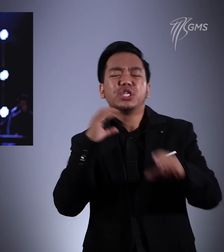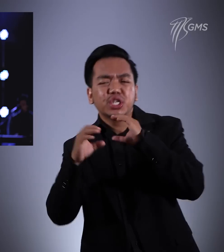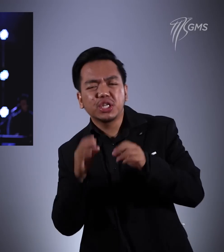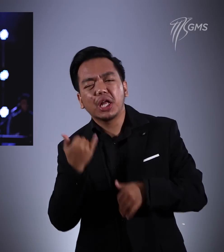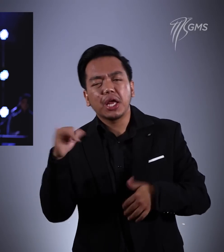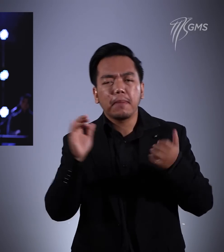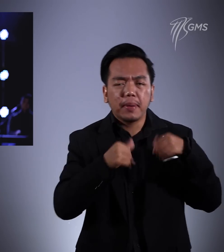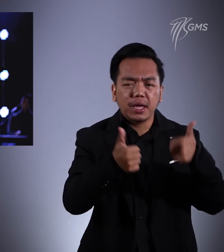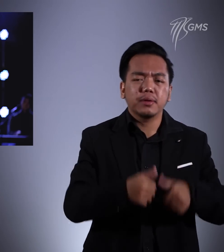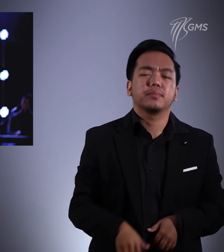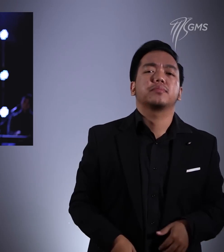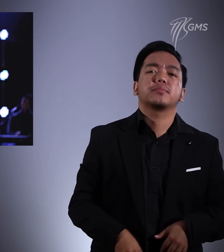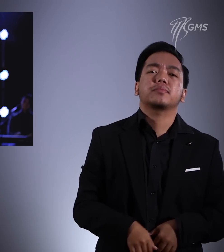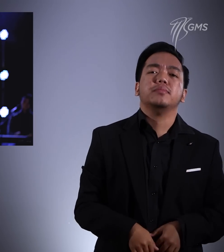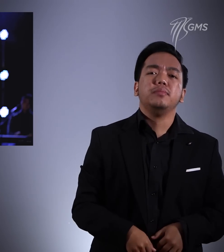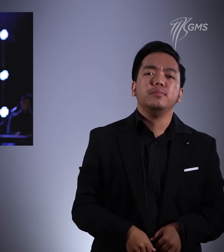duri di dalam daging ini.